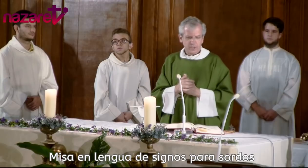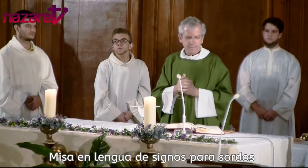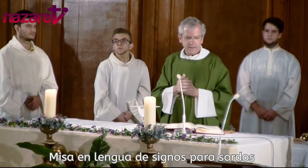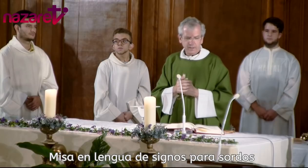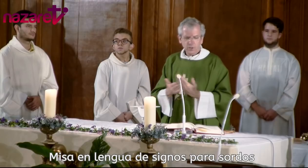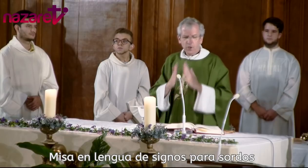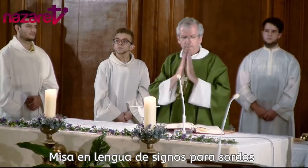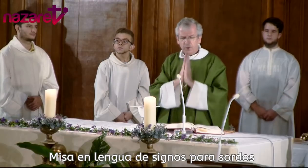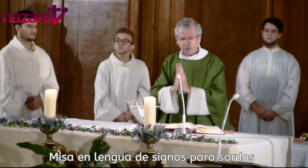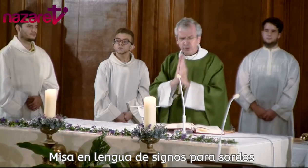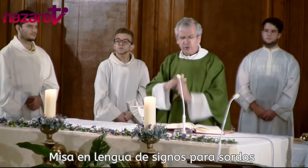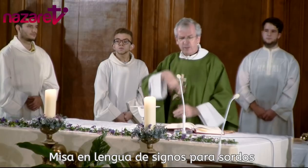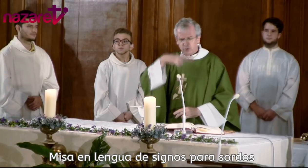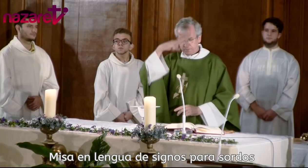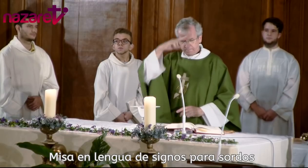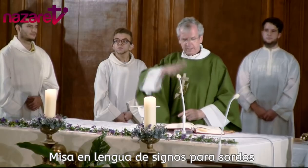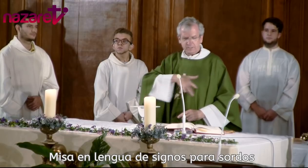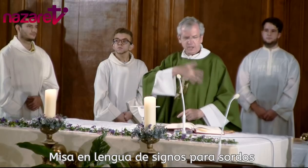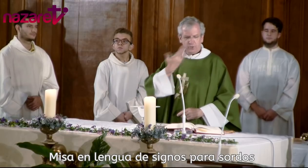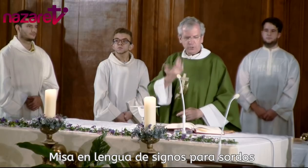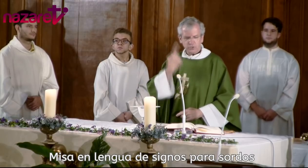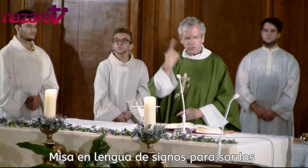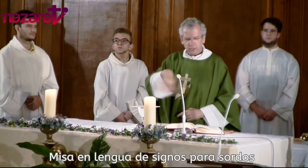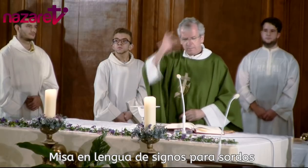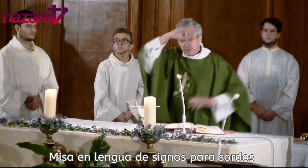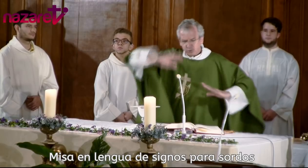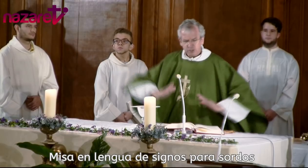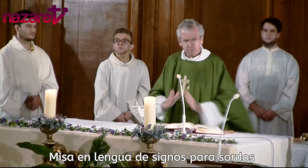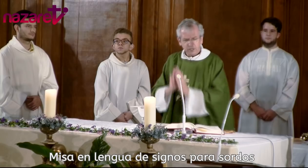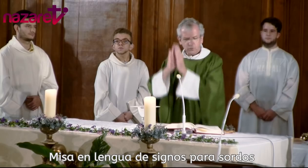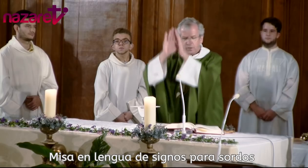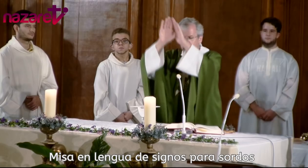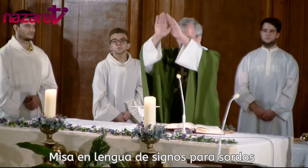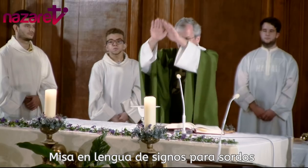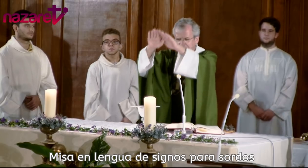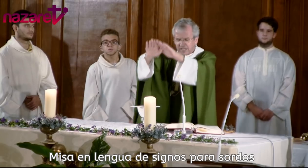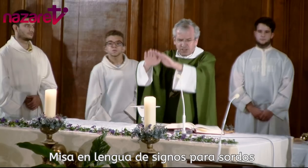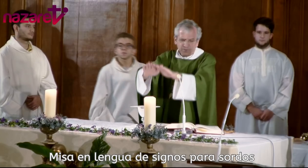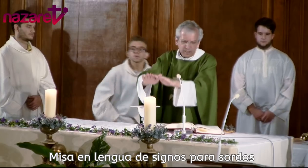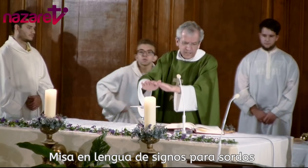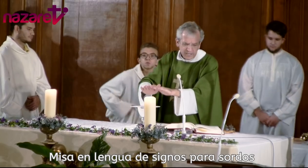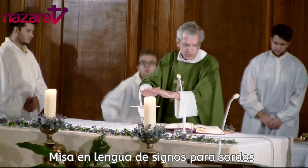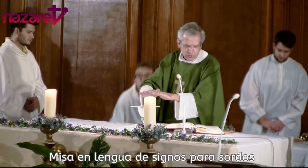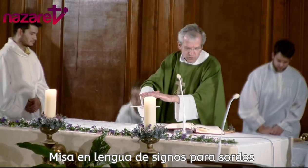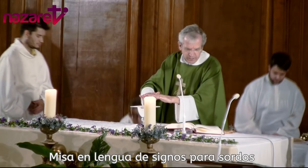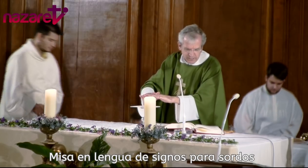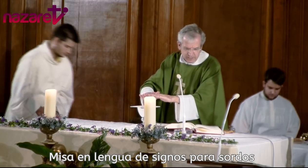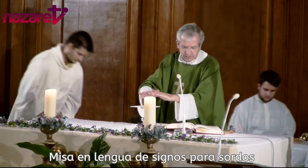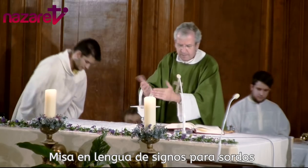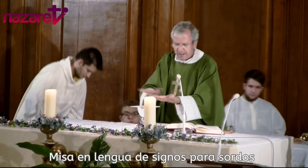pan. Por eso te rogamos, Padre misericordioso, que envíes tu Espíritu para que santifique estos dones de pan